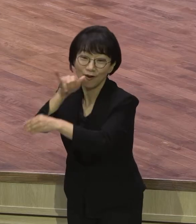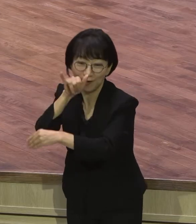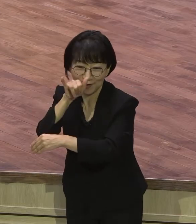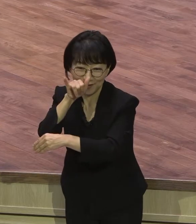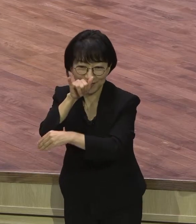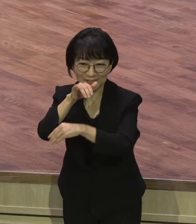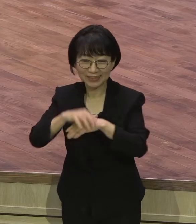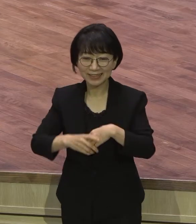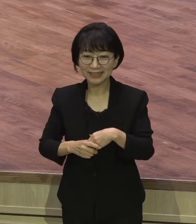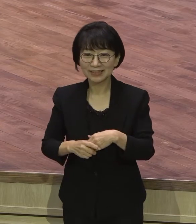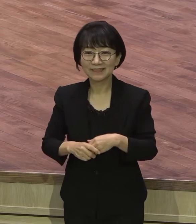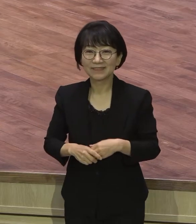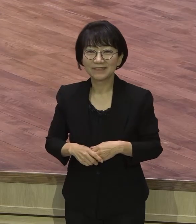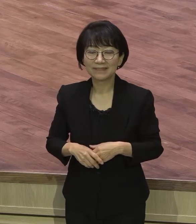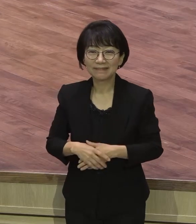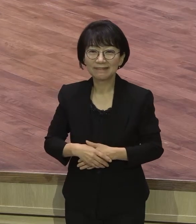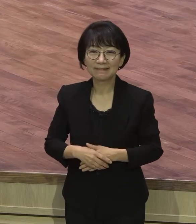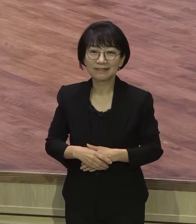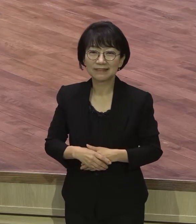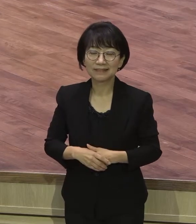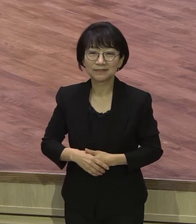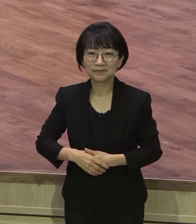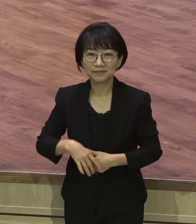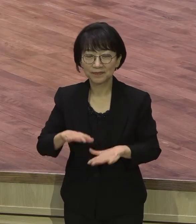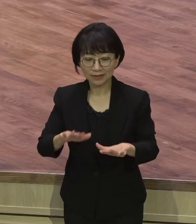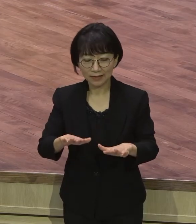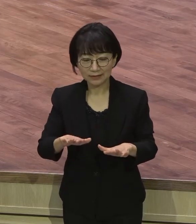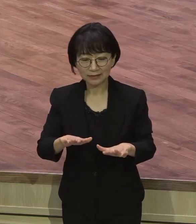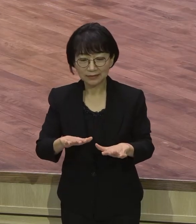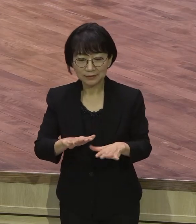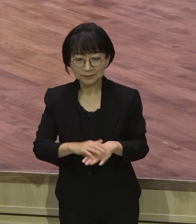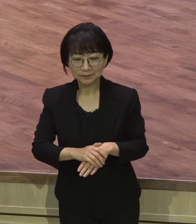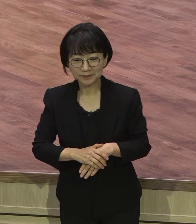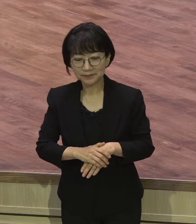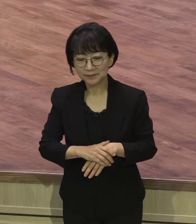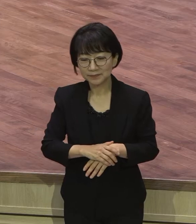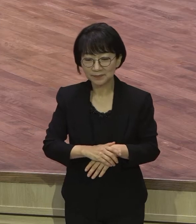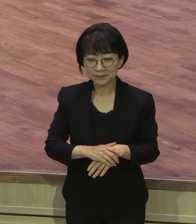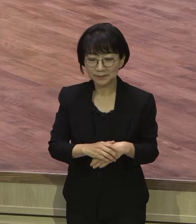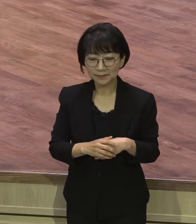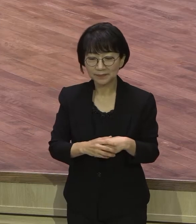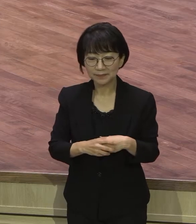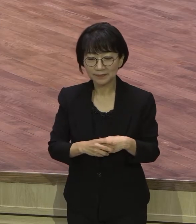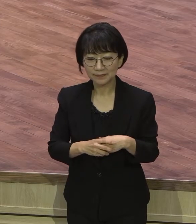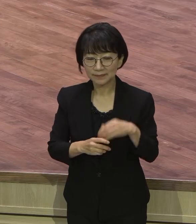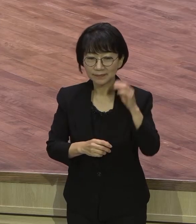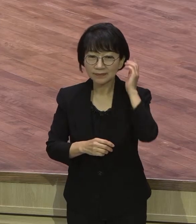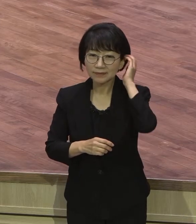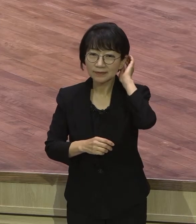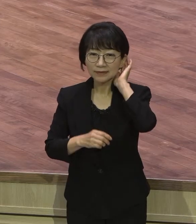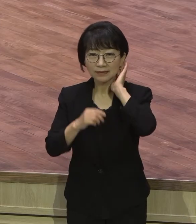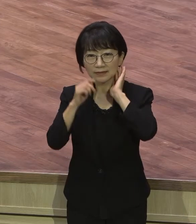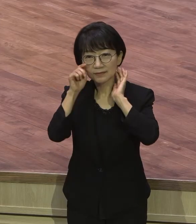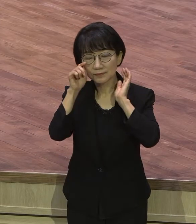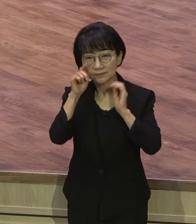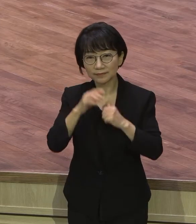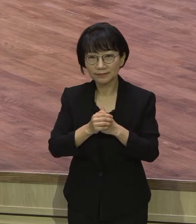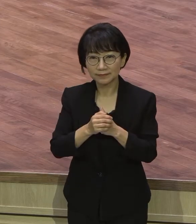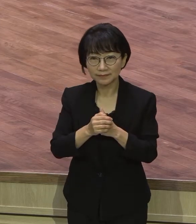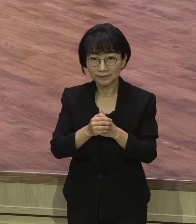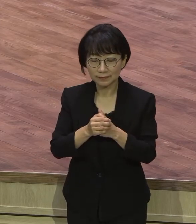감사한 것. 이런 추수감사주일이 있을 때잖아요. 매주 드리는 감사한 것이